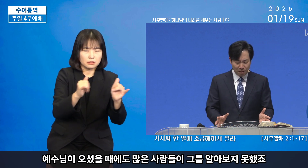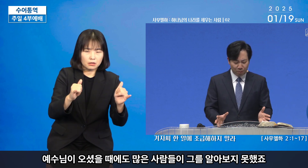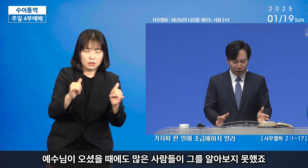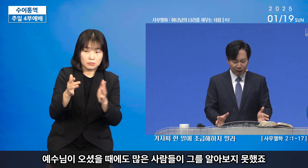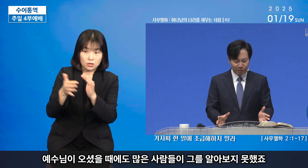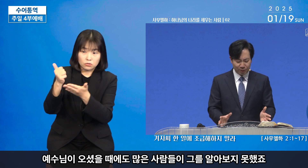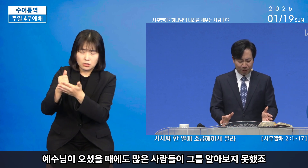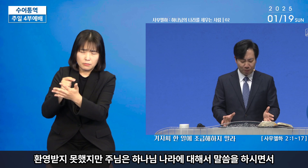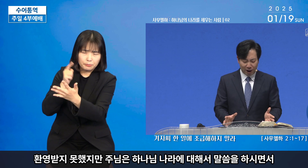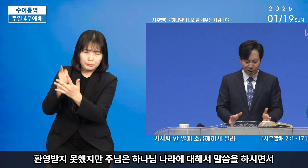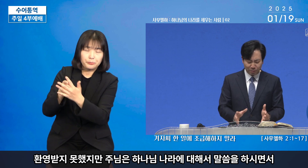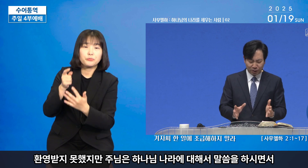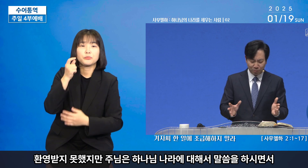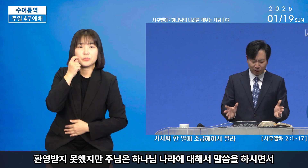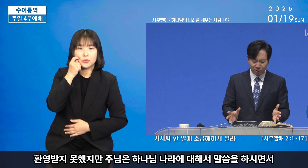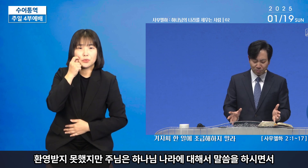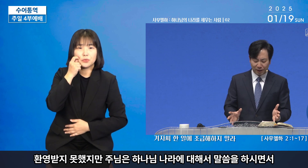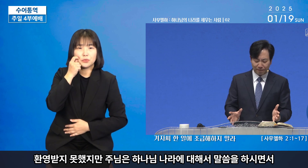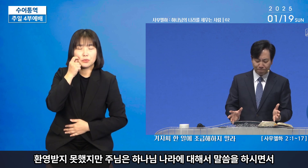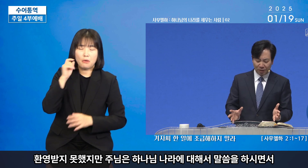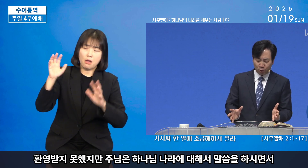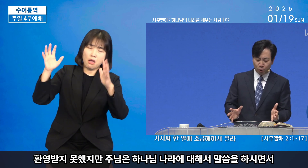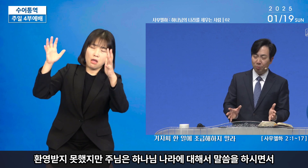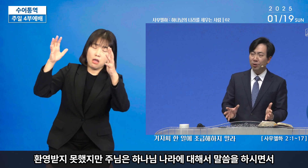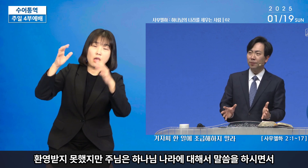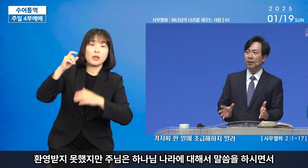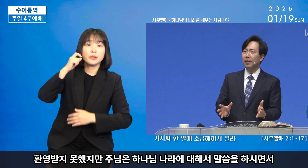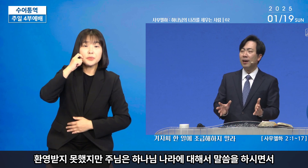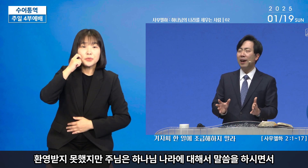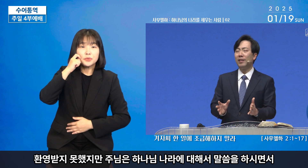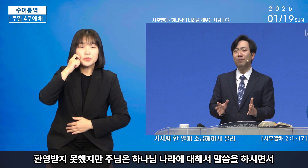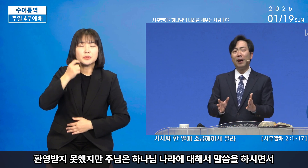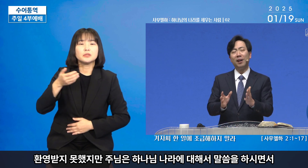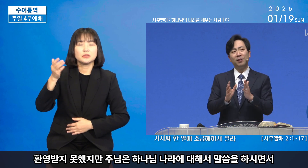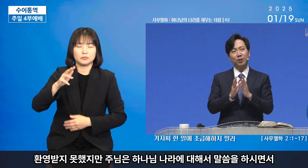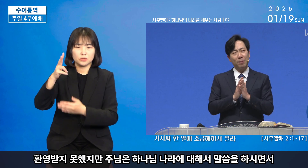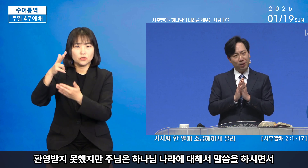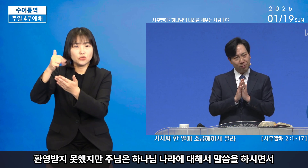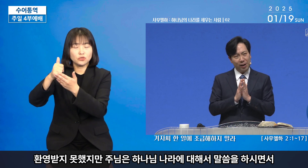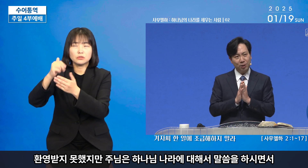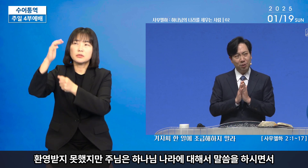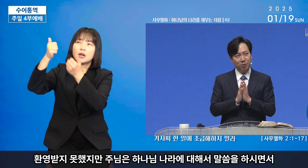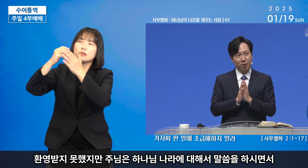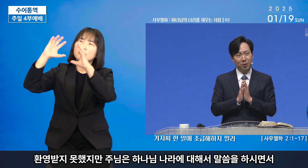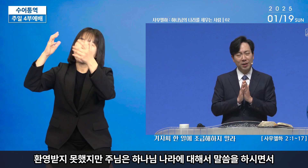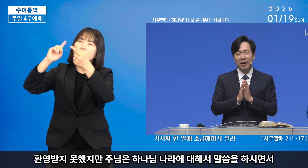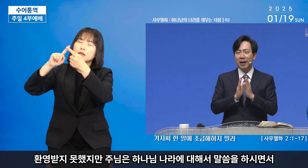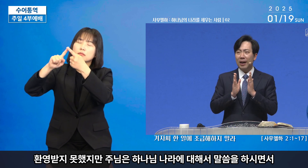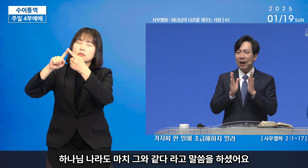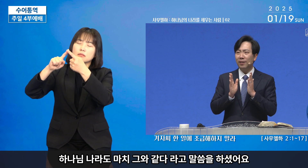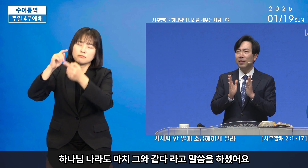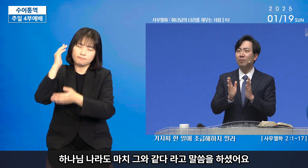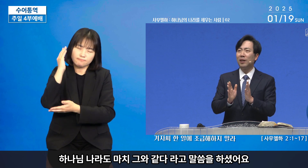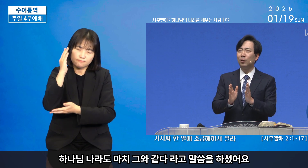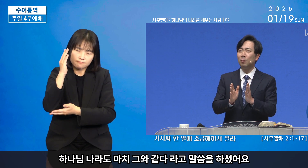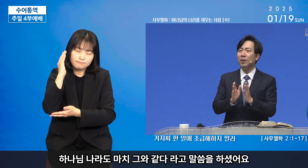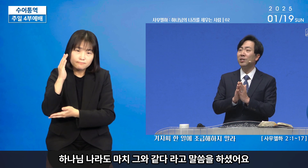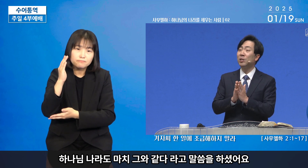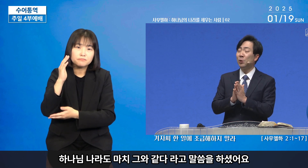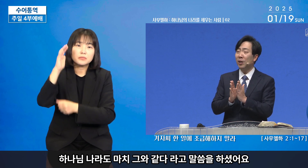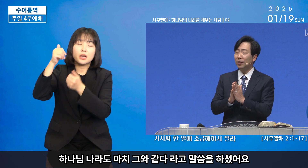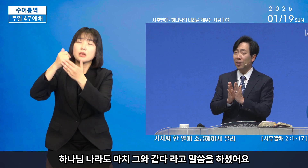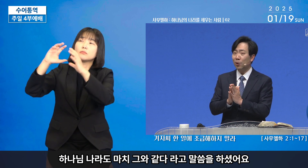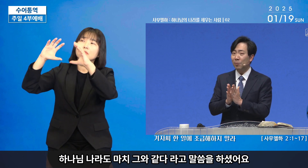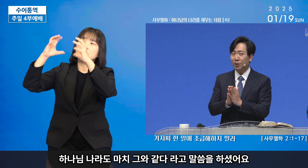알아보지 못했죠. 환영받지 못했지만 주님은 하나님 나라에 대해서 말씀을 하시면서 하나님 나라도